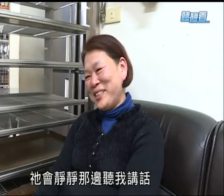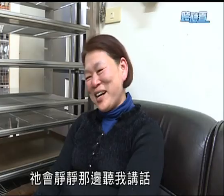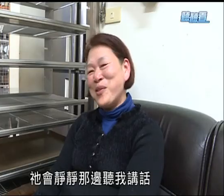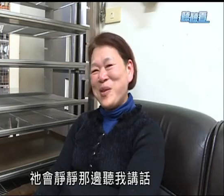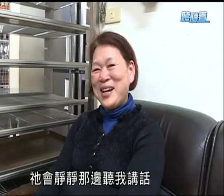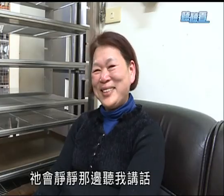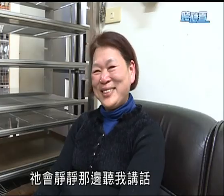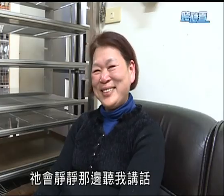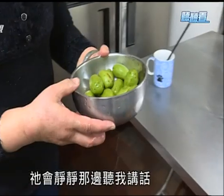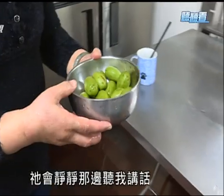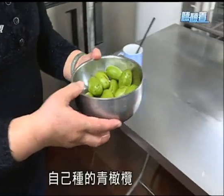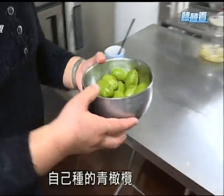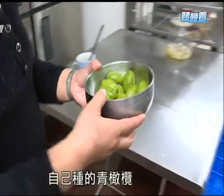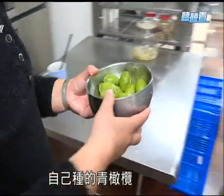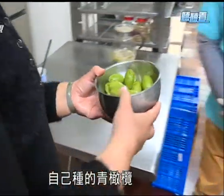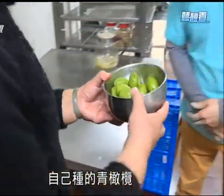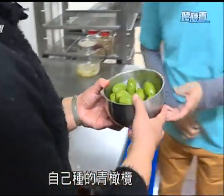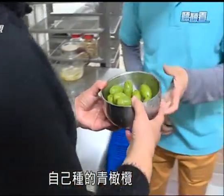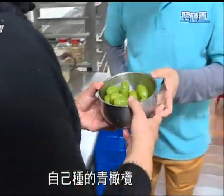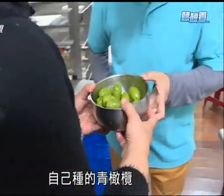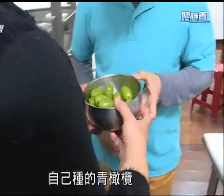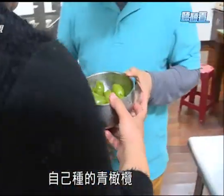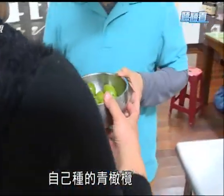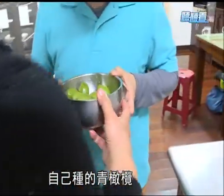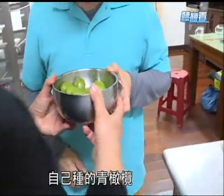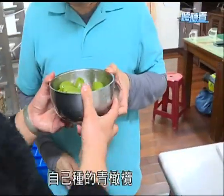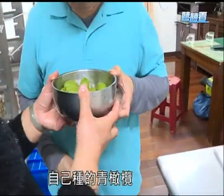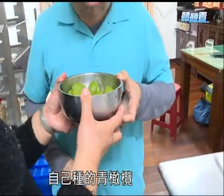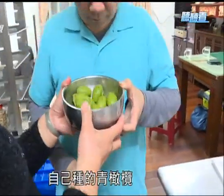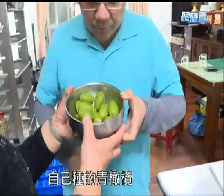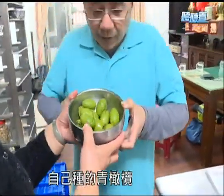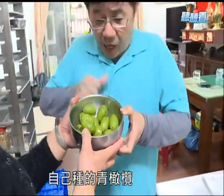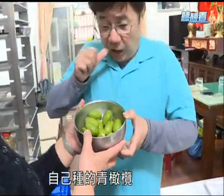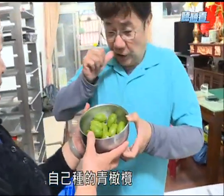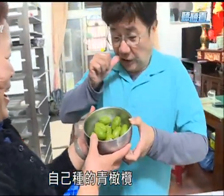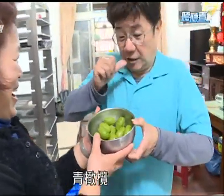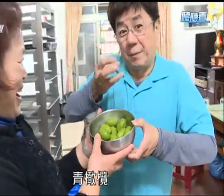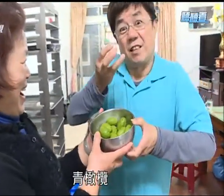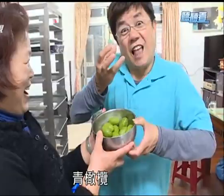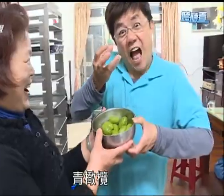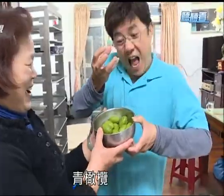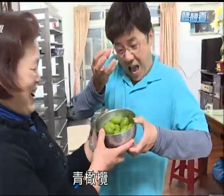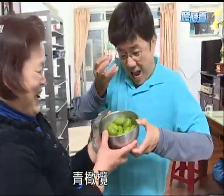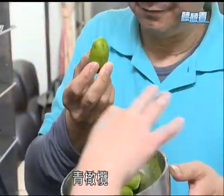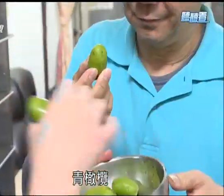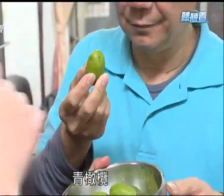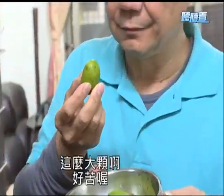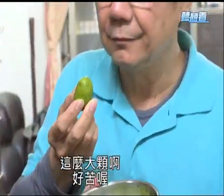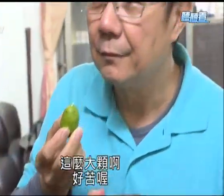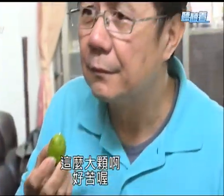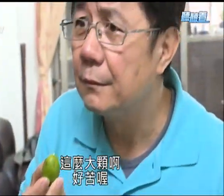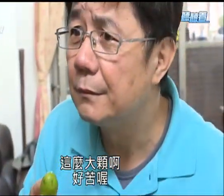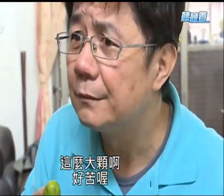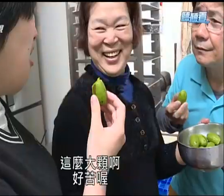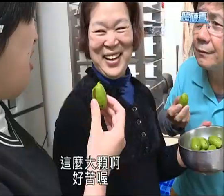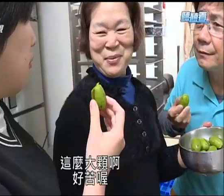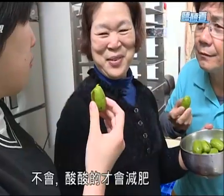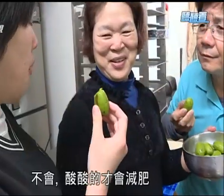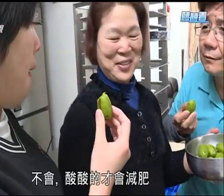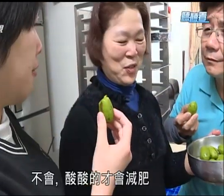讲话。自己种的青橄榄。 哦，青橄榄啊，哦哟，这么大颗、啊。 好苦哦。 不会，酸